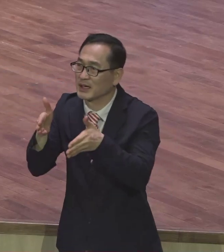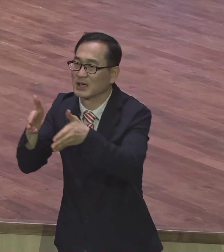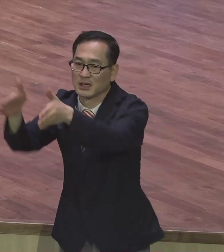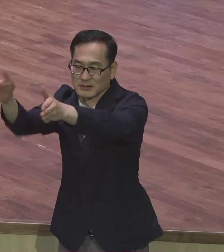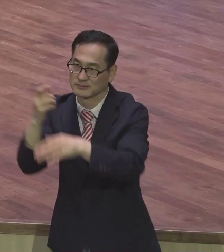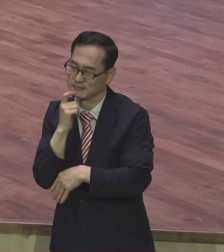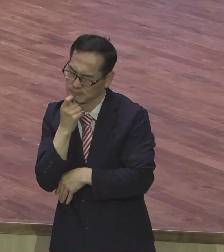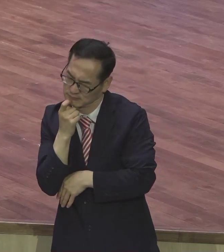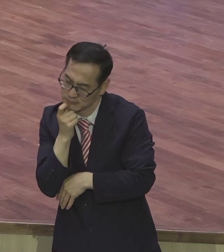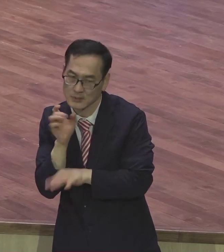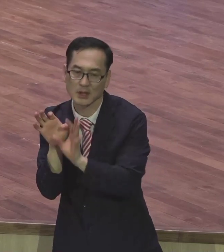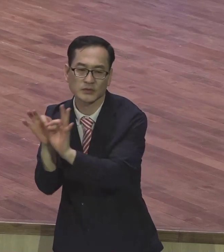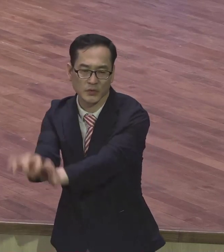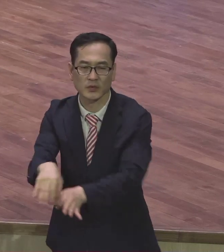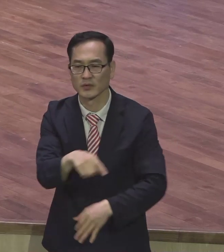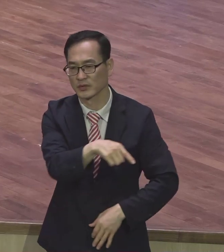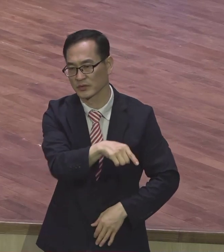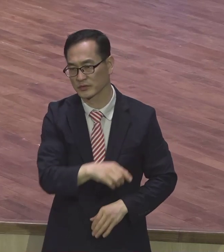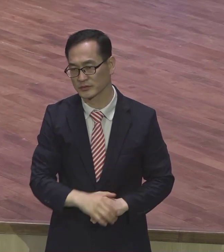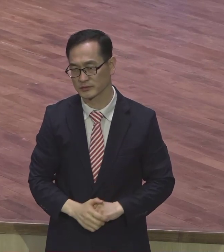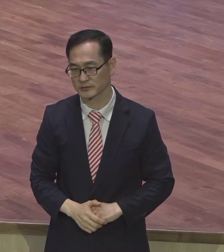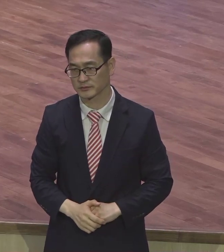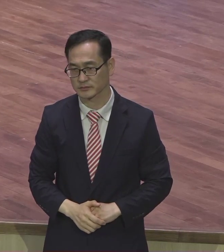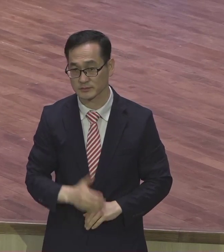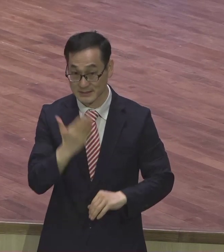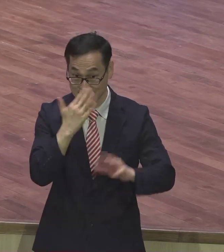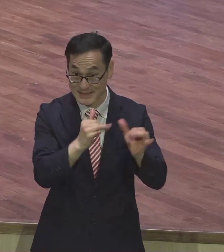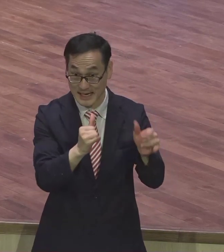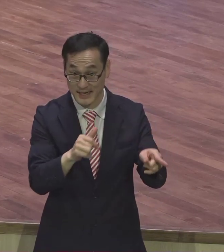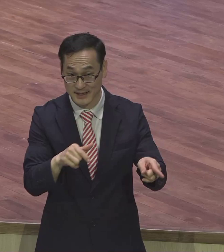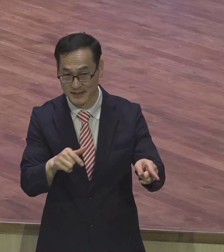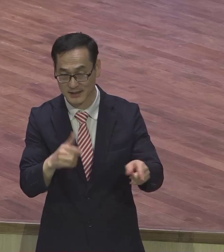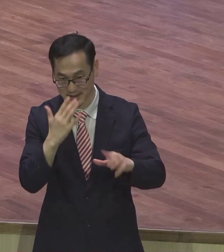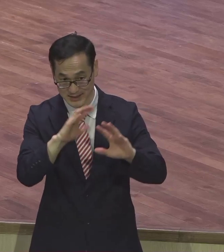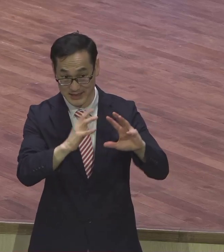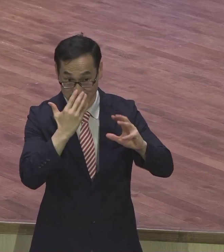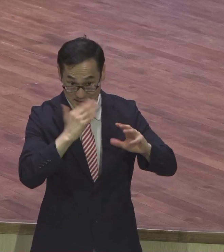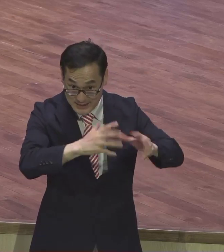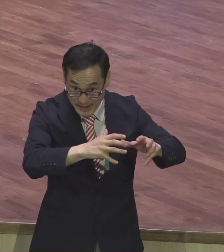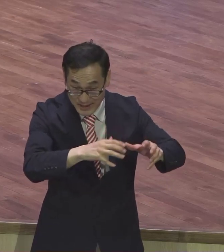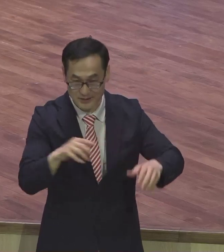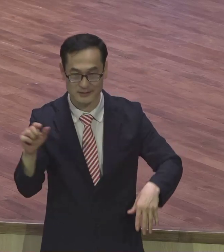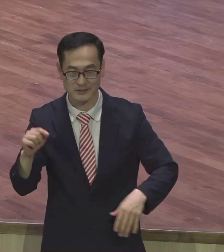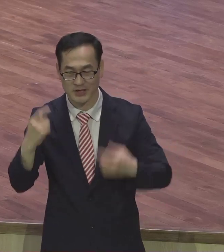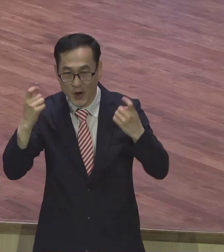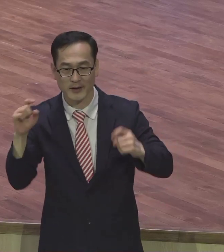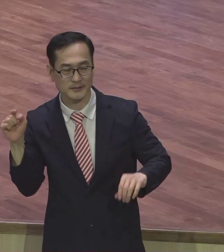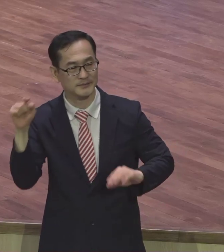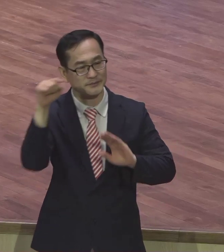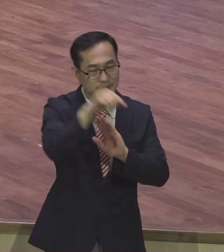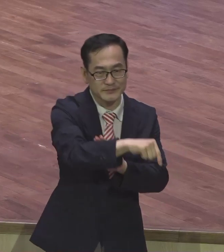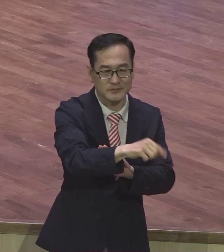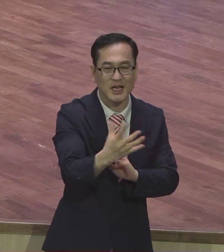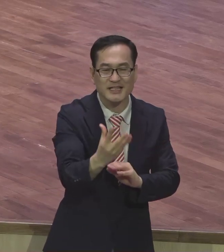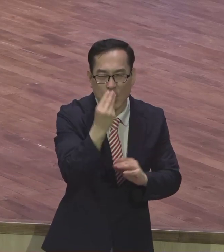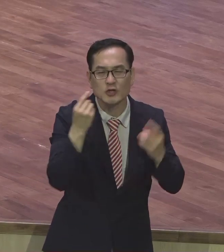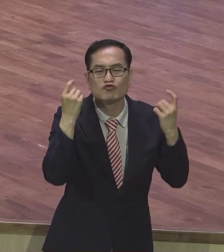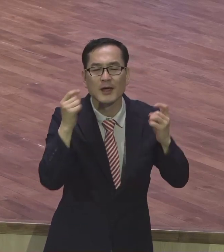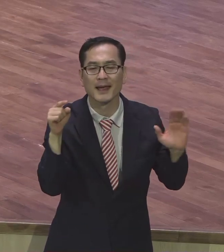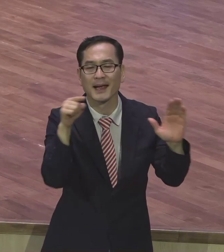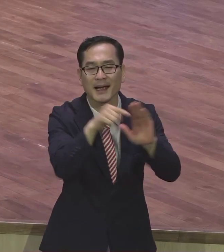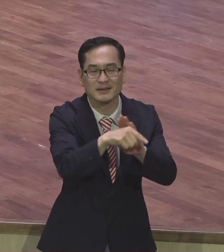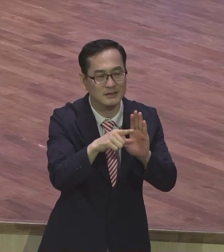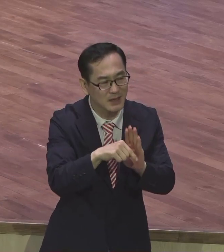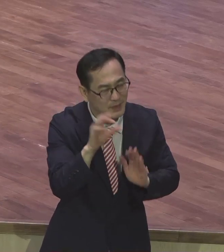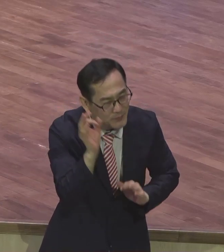있어요 이스라엘 성지술래 가보면요 이스라엘 가보면 웃기지도 않습니다